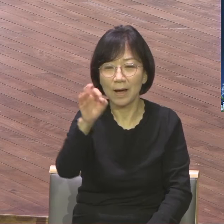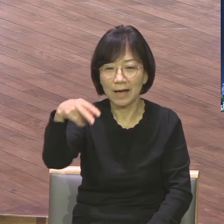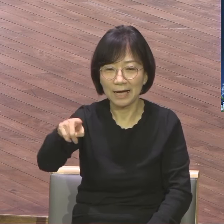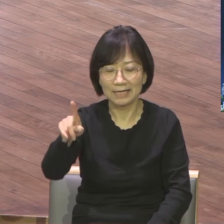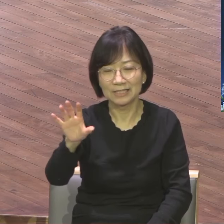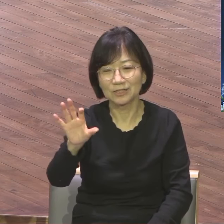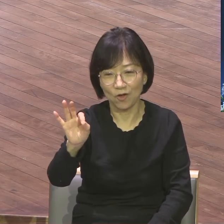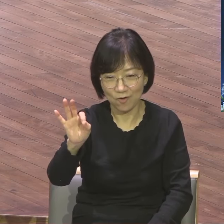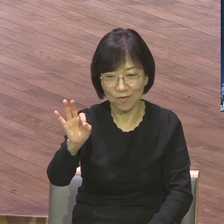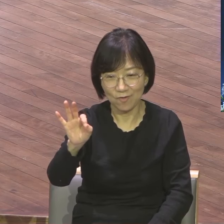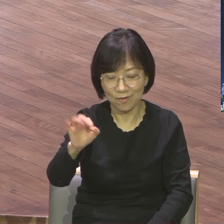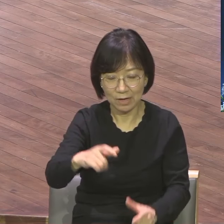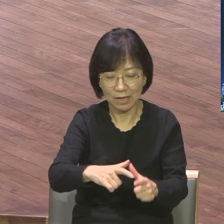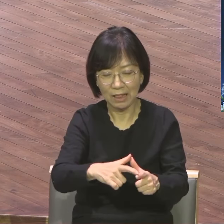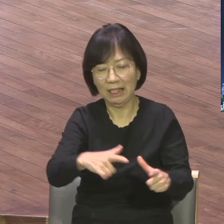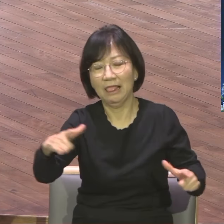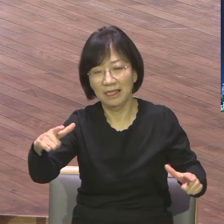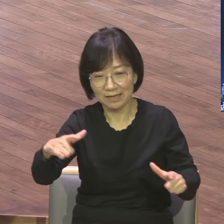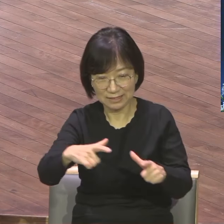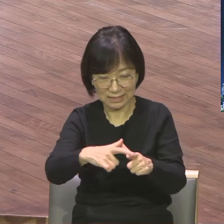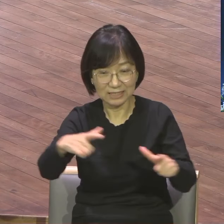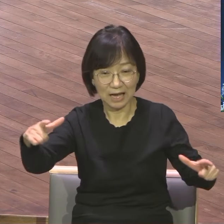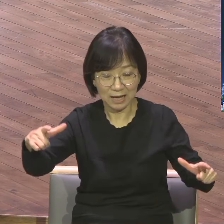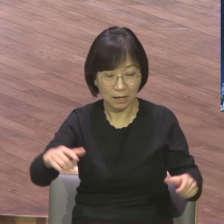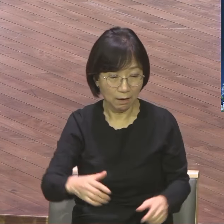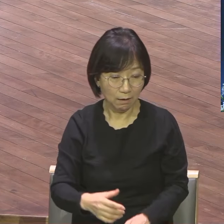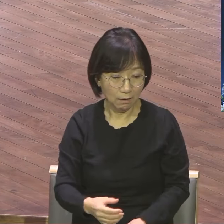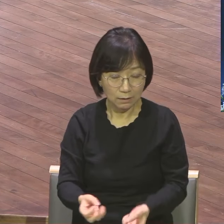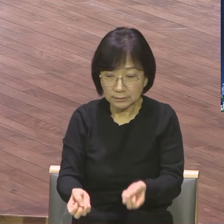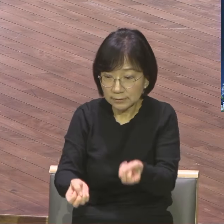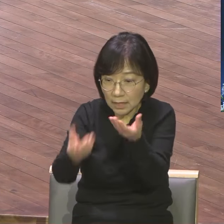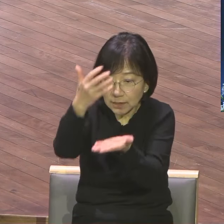자라게 하다, 증가하게 하다. 제사장의 무리도